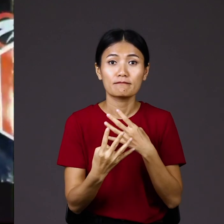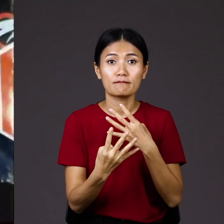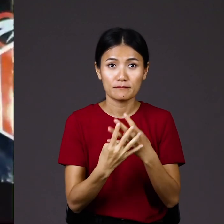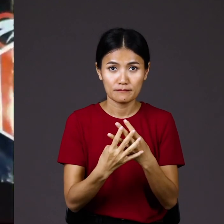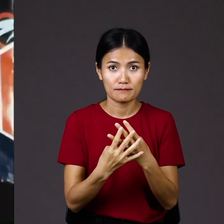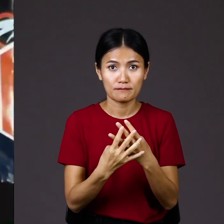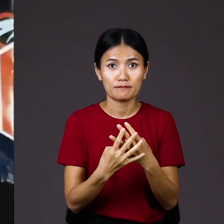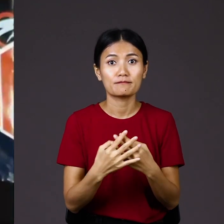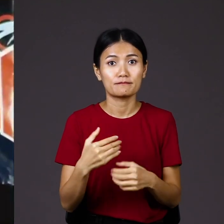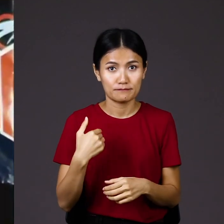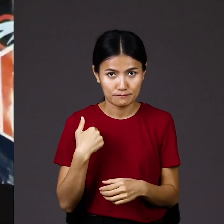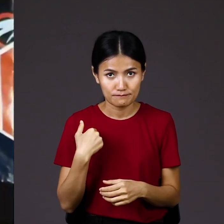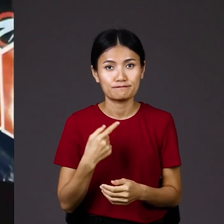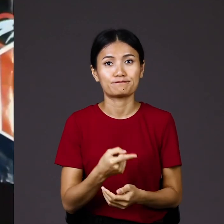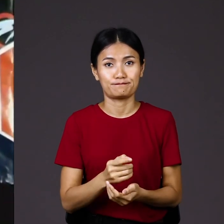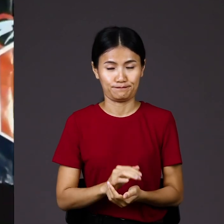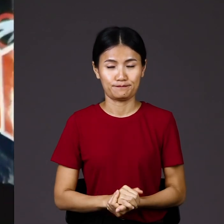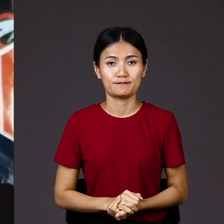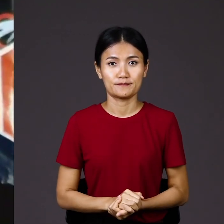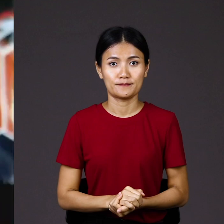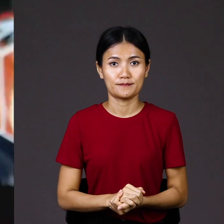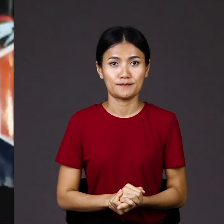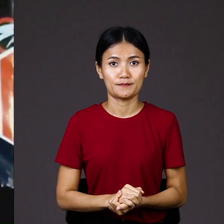จับเข้าคุกเข้าตาราง